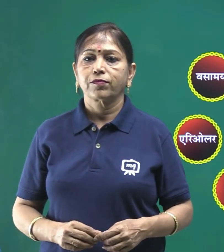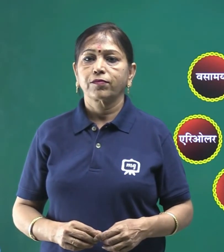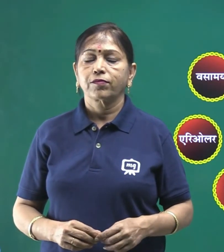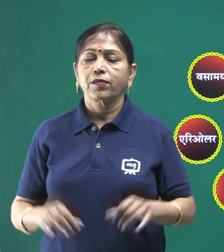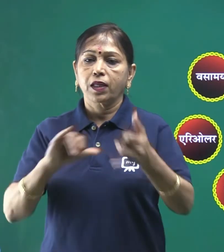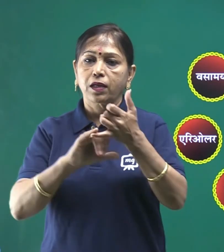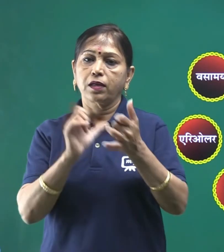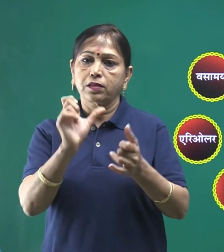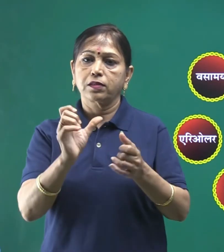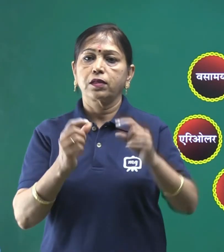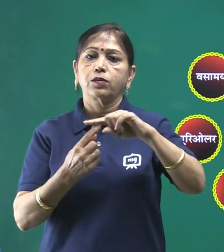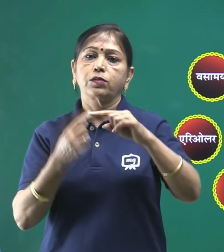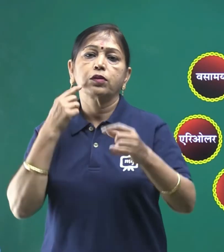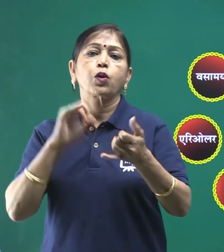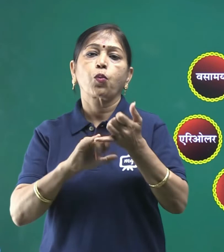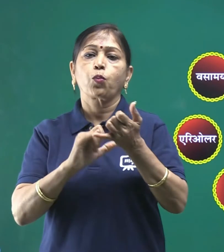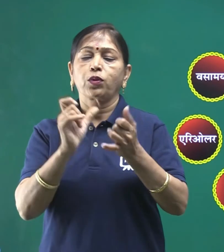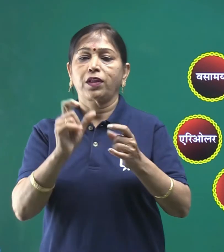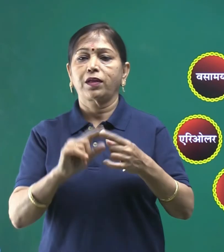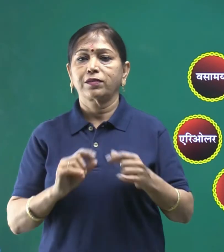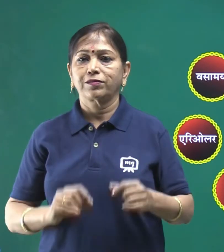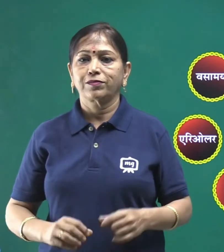संयोजी ऊतक